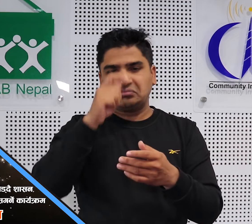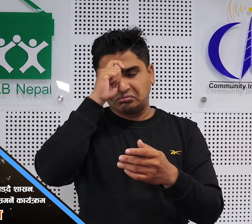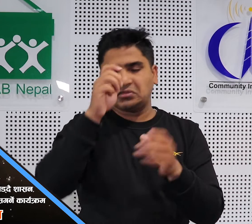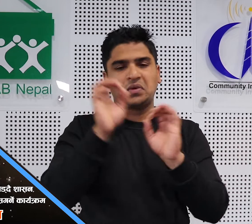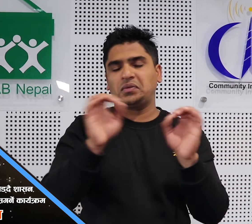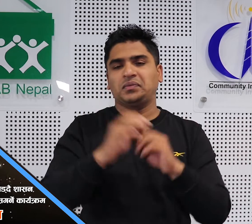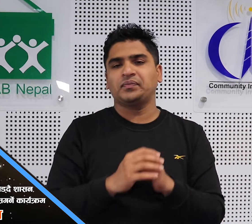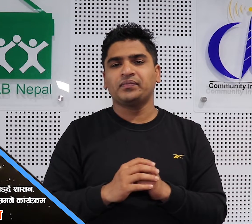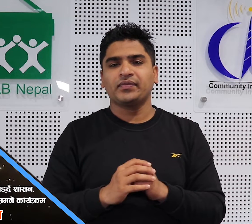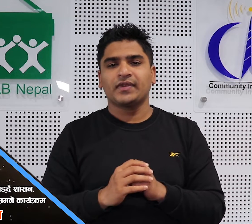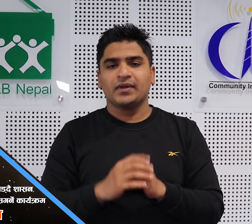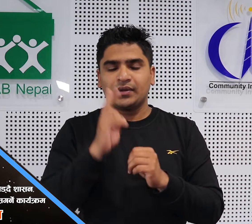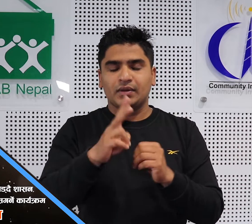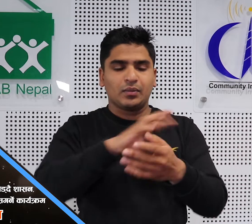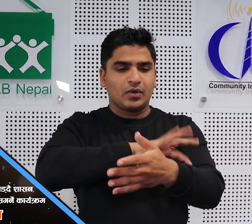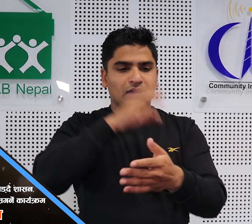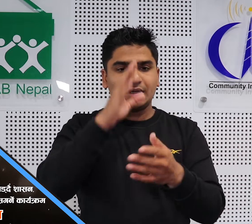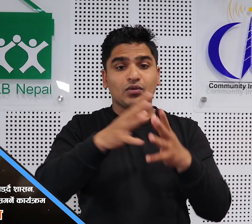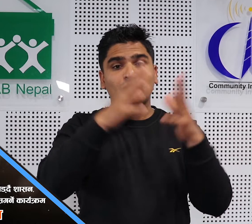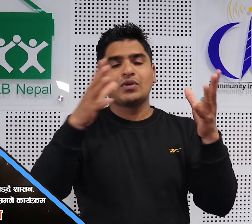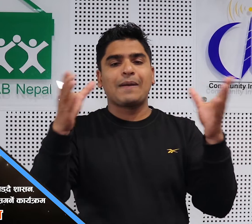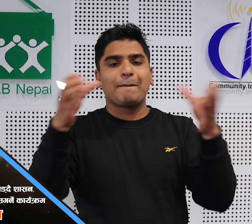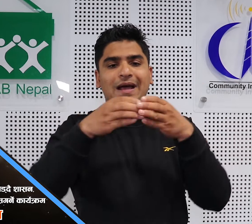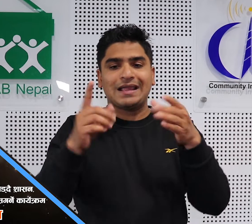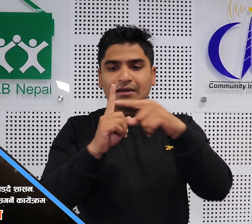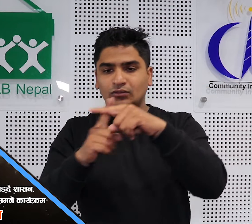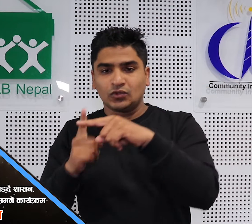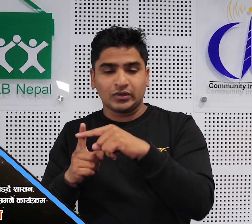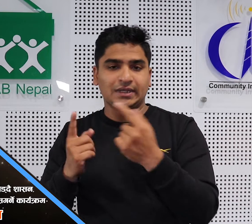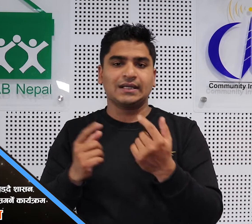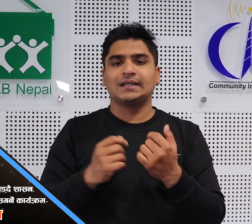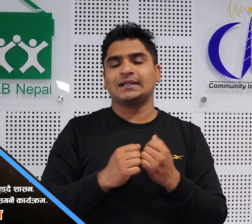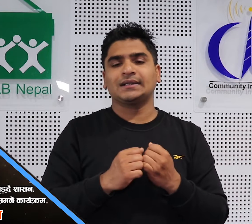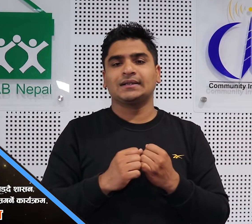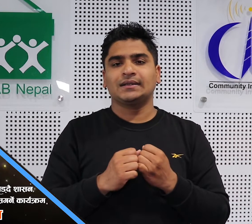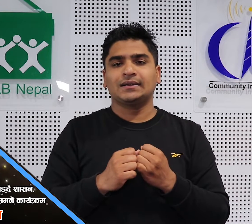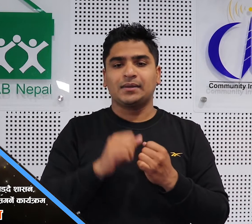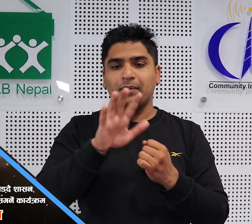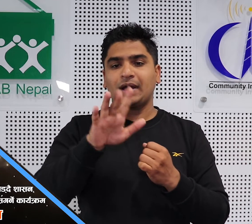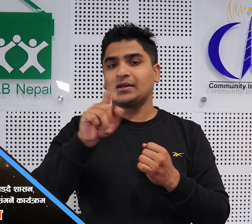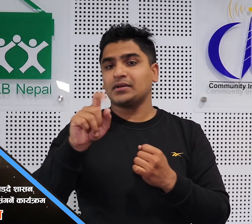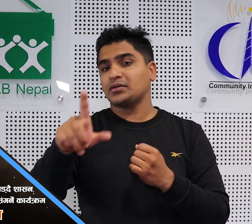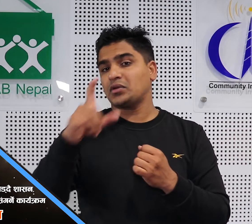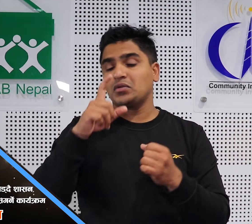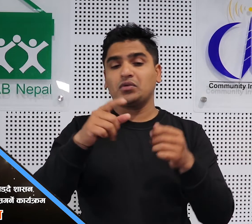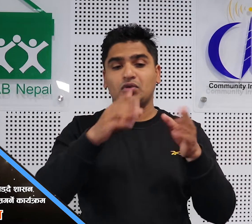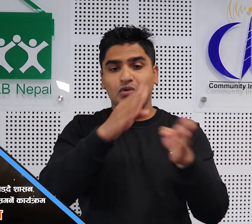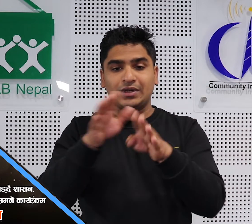त अन्तरपालिका ठुला ठुला पालिका जोड्ने अनि त्यो चाहिँ अब 5-10 करोड भन्ने योजनाहरू त्यस्तो गर्नुपर्ने हो।